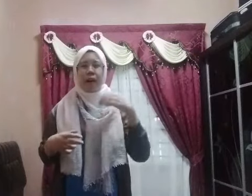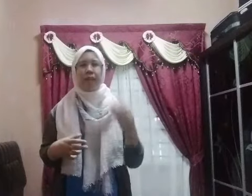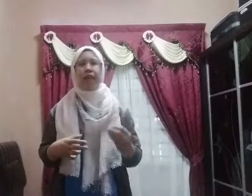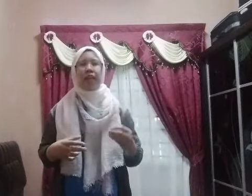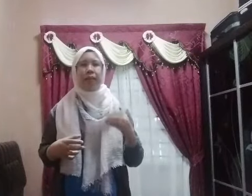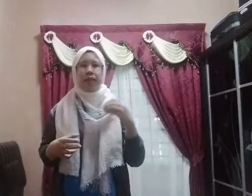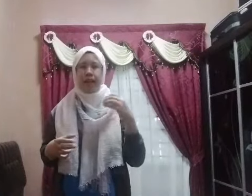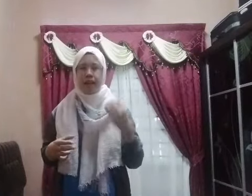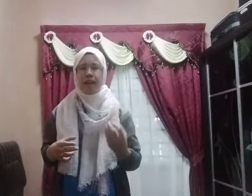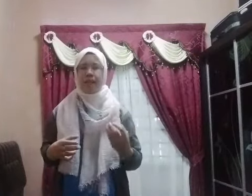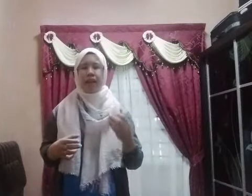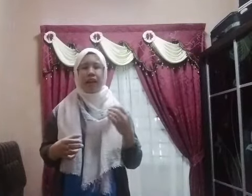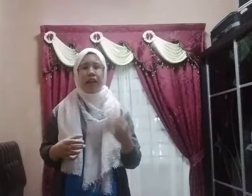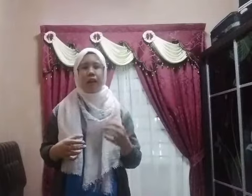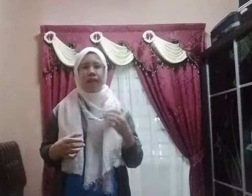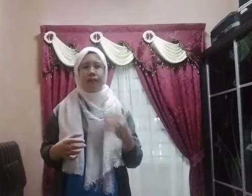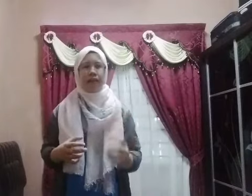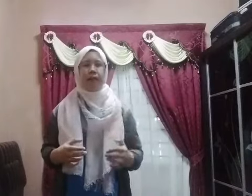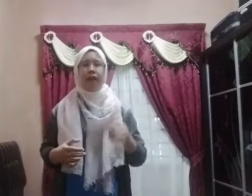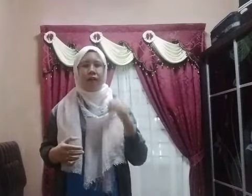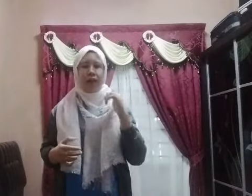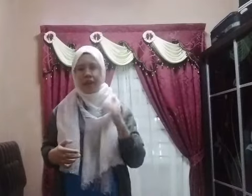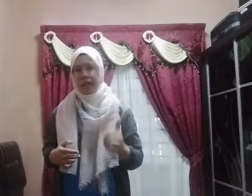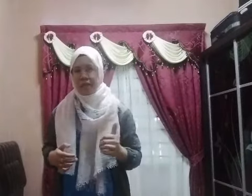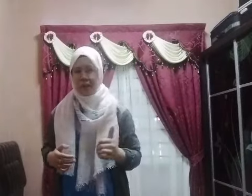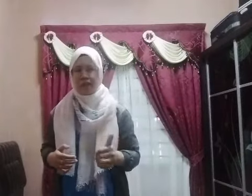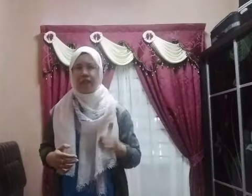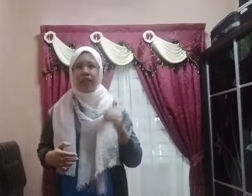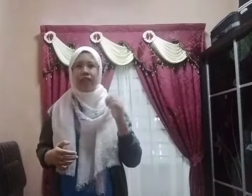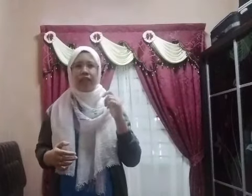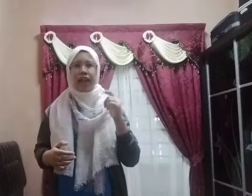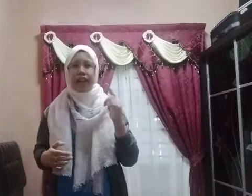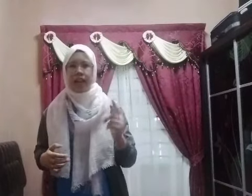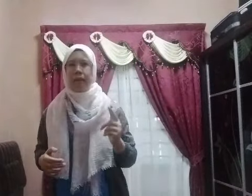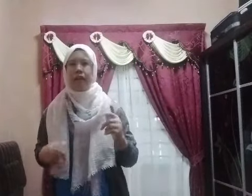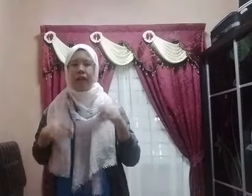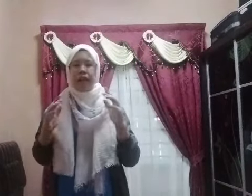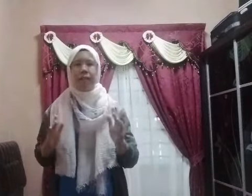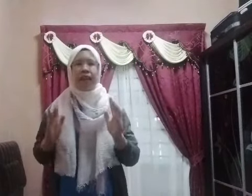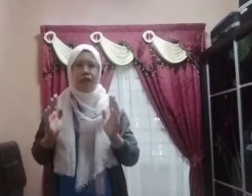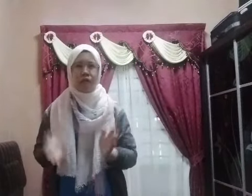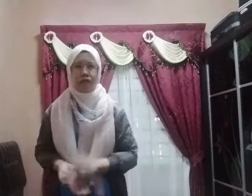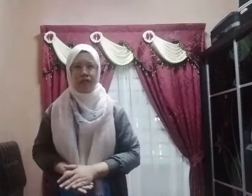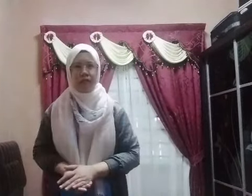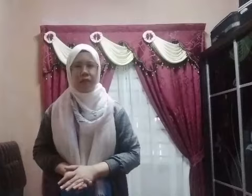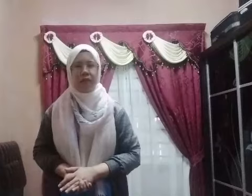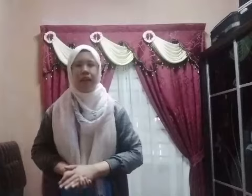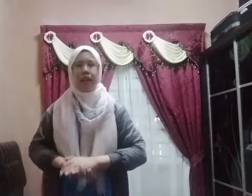memahami dengan lebih jelas mengenai konsep Fleming left hand rule dan juga air gap di dalam satu motor tersebut.